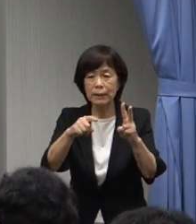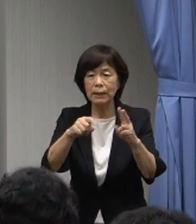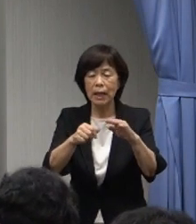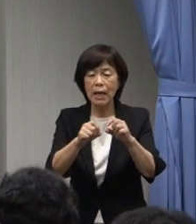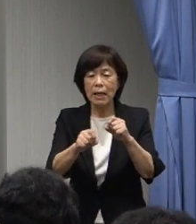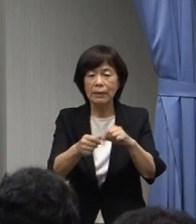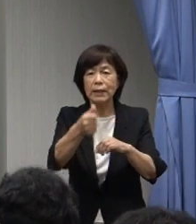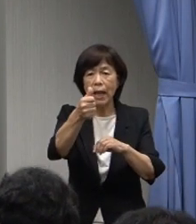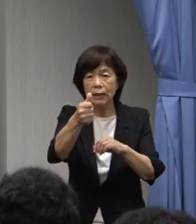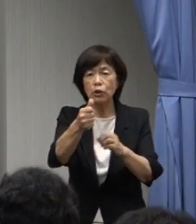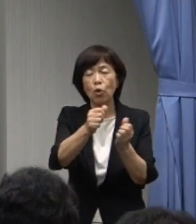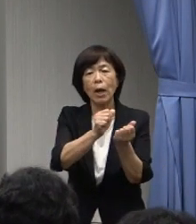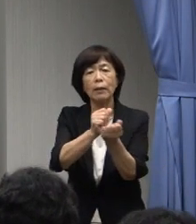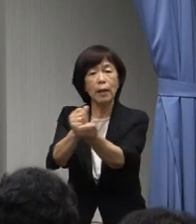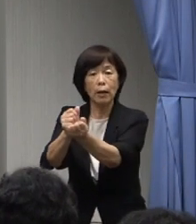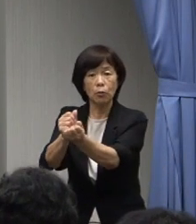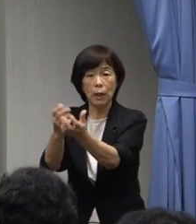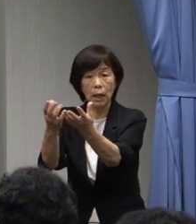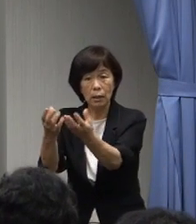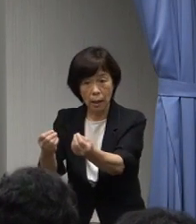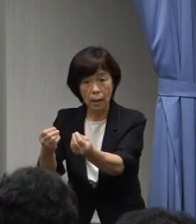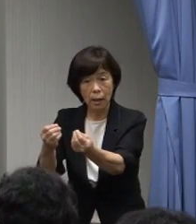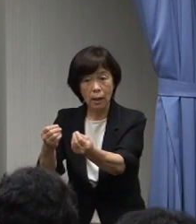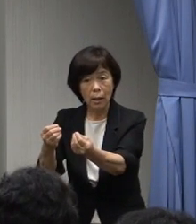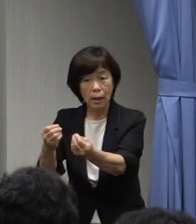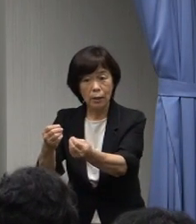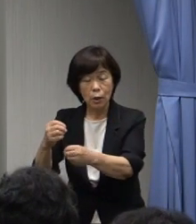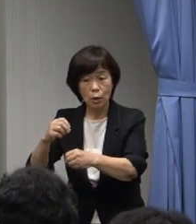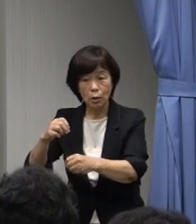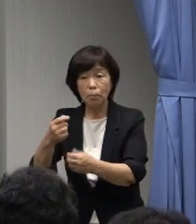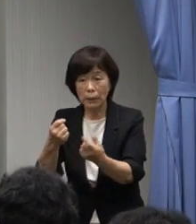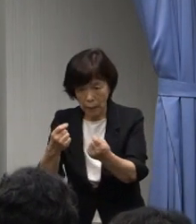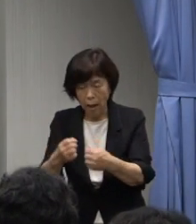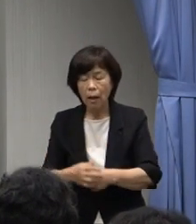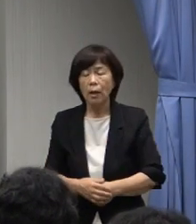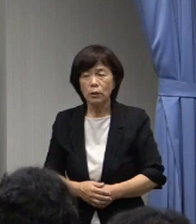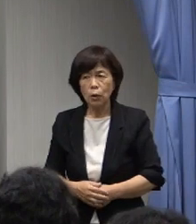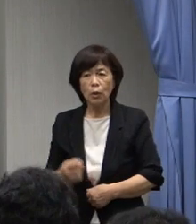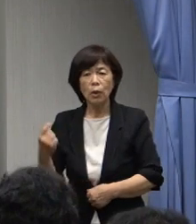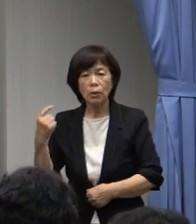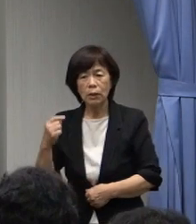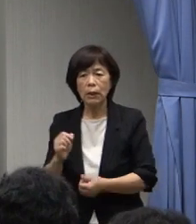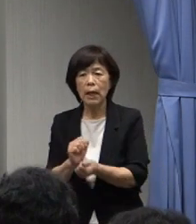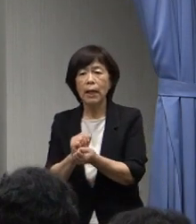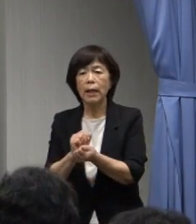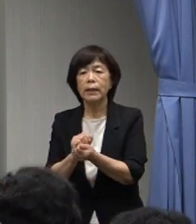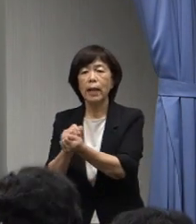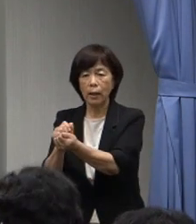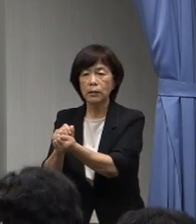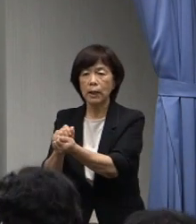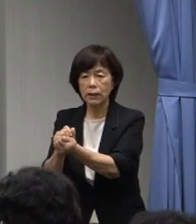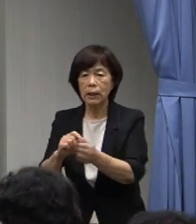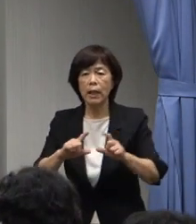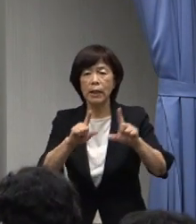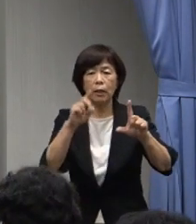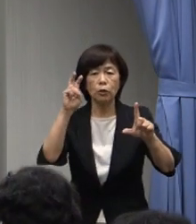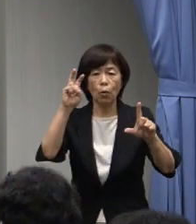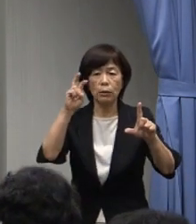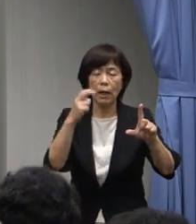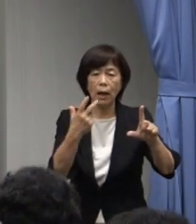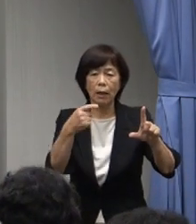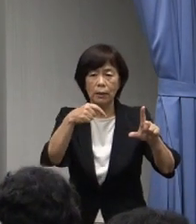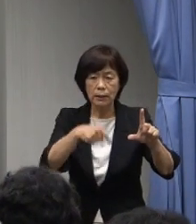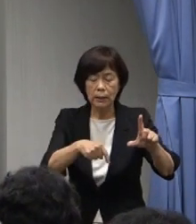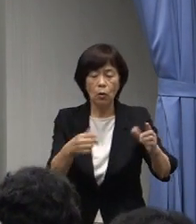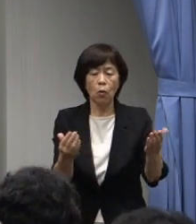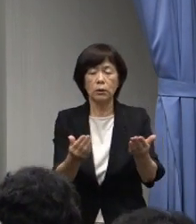たという事態になりました。で、聞き及ぶところでは、逮捕容疑は東大阪市の事